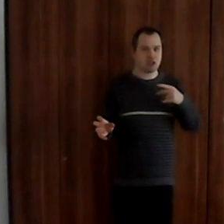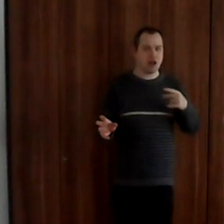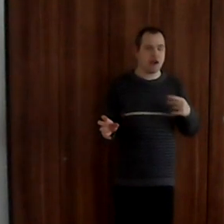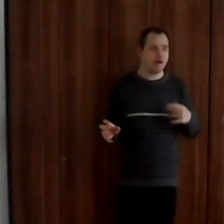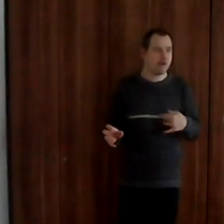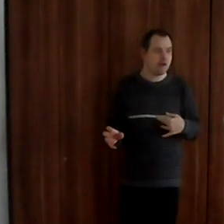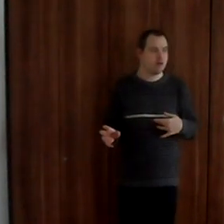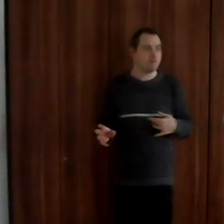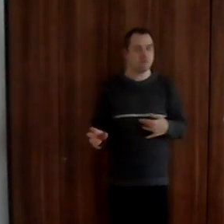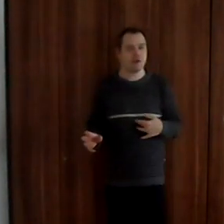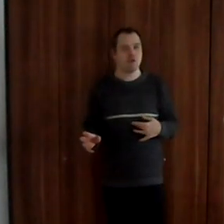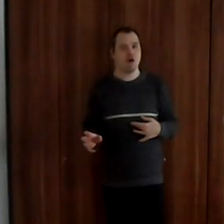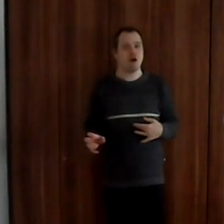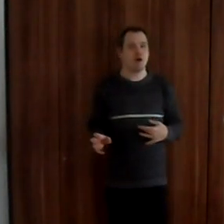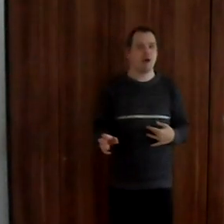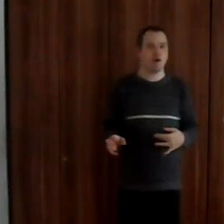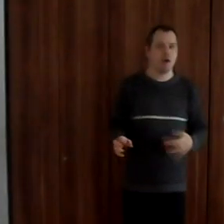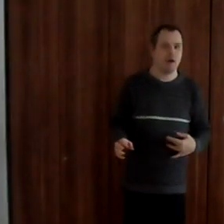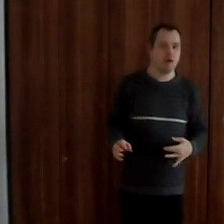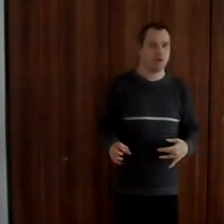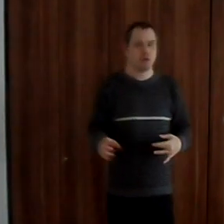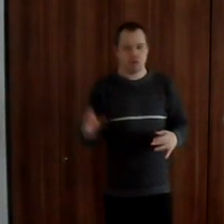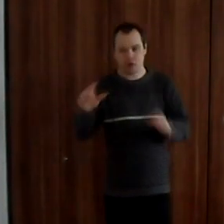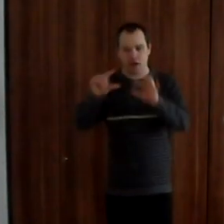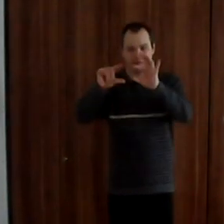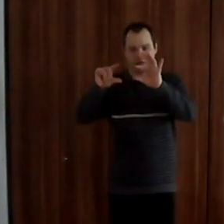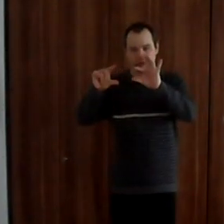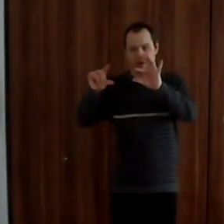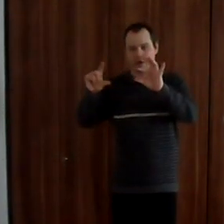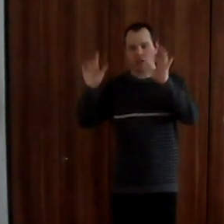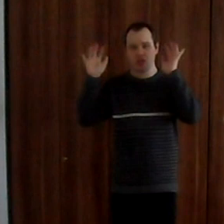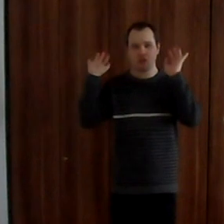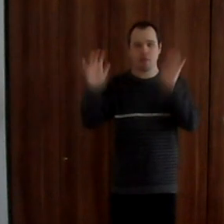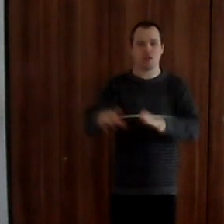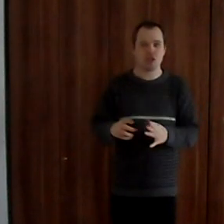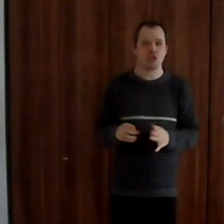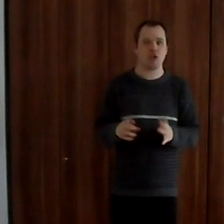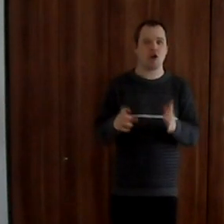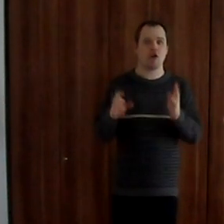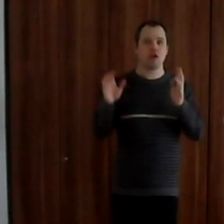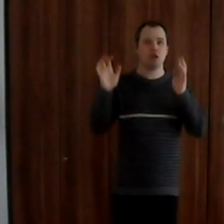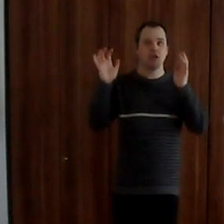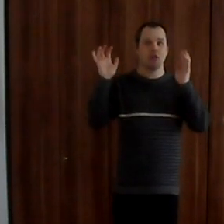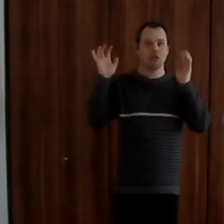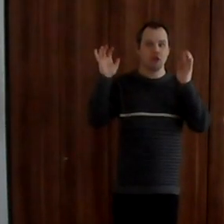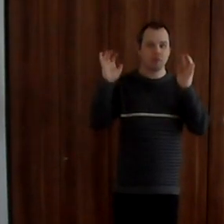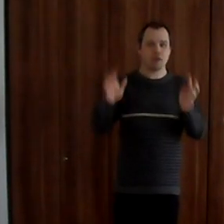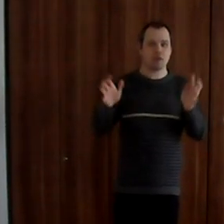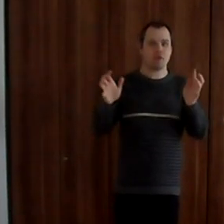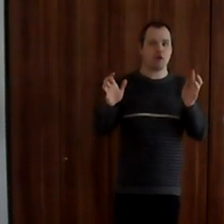że było tutaj taki mały. Zresztą zobaczycie to, coś będzie